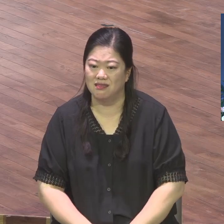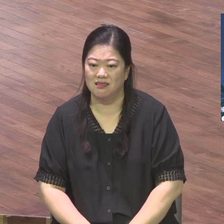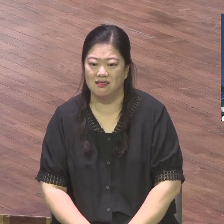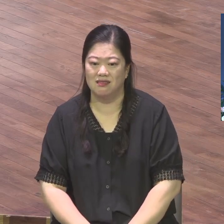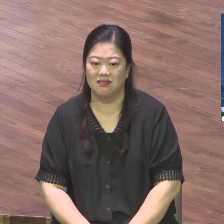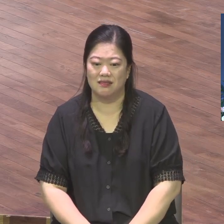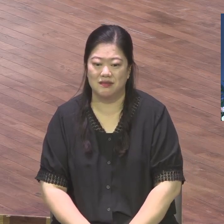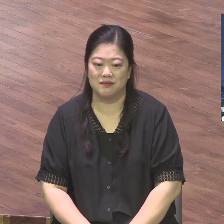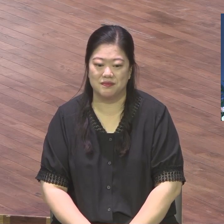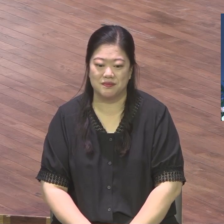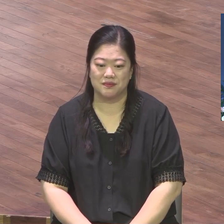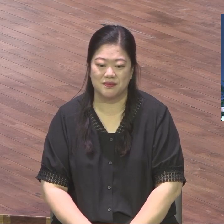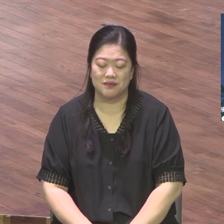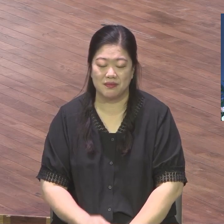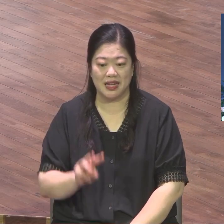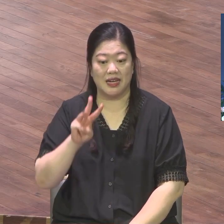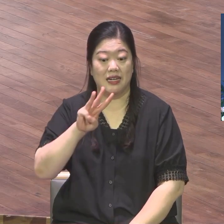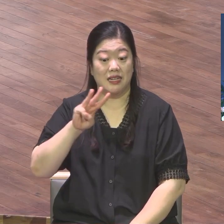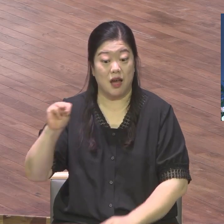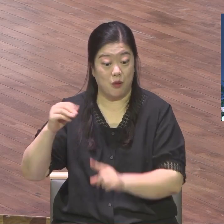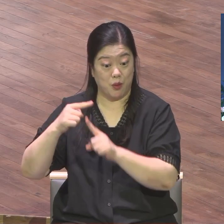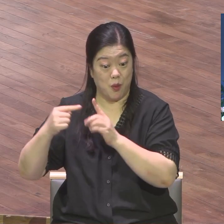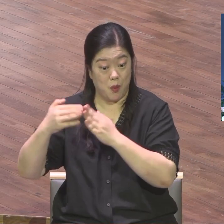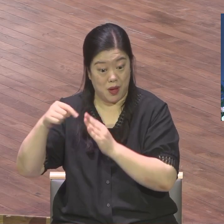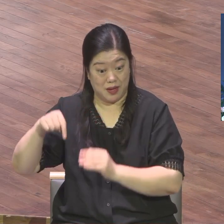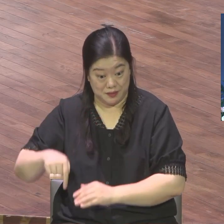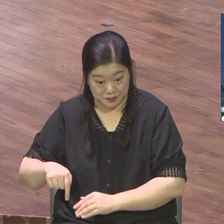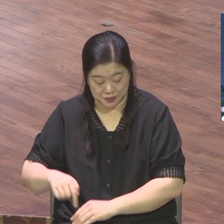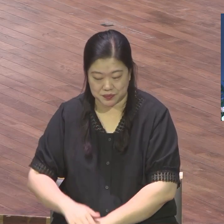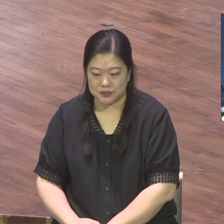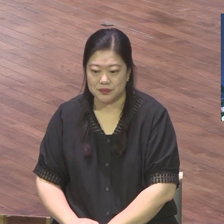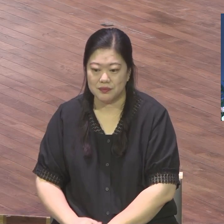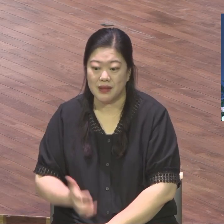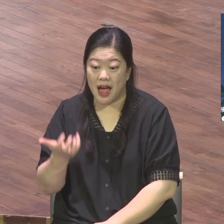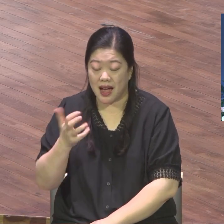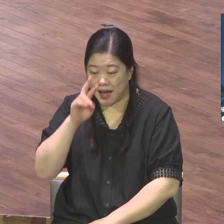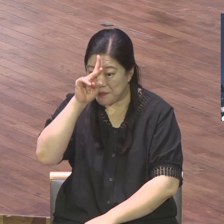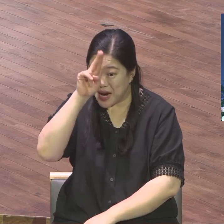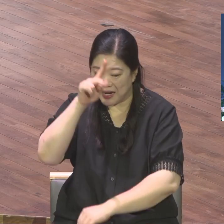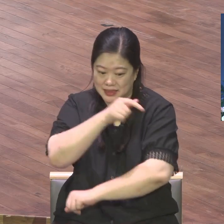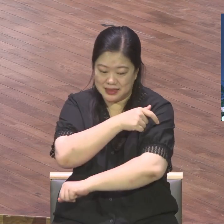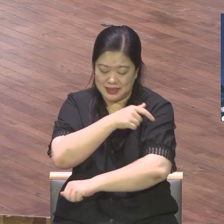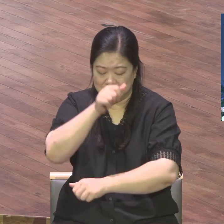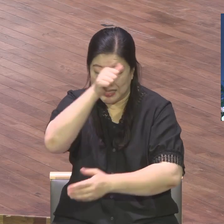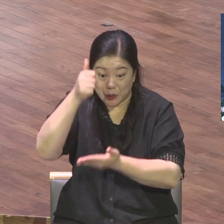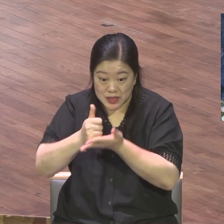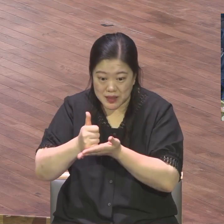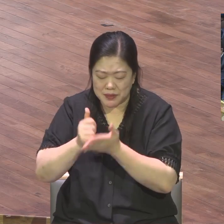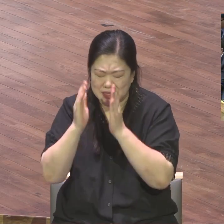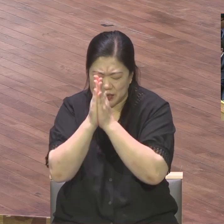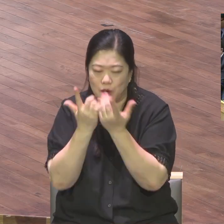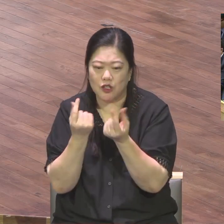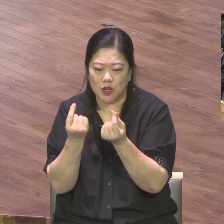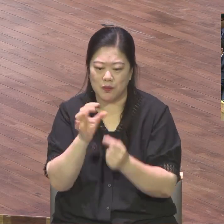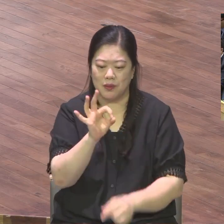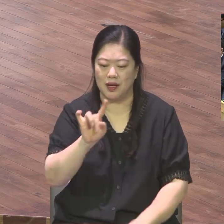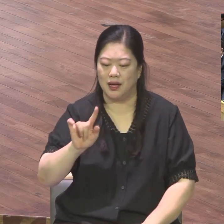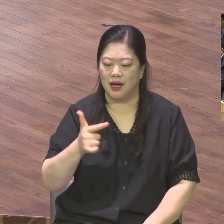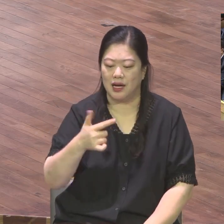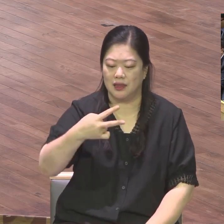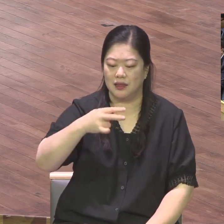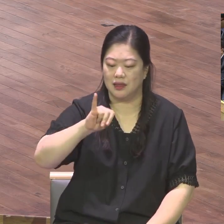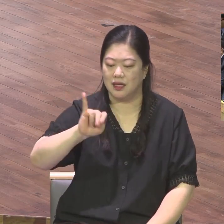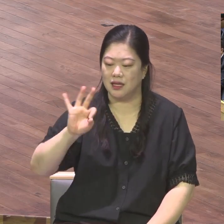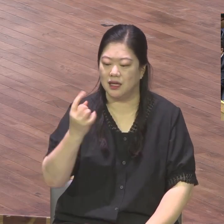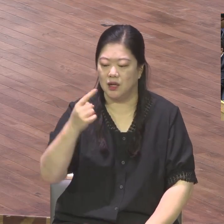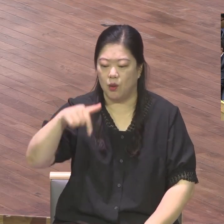우리 예원교회는 이 시대에 장로님 기도하신 것처럼 안되게 되길 바랍니다. 이